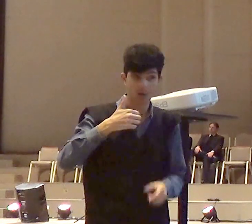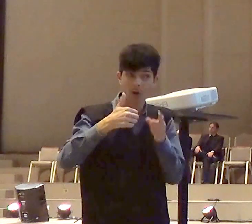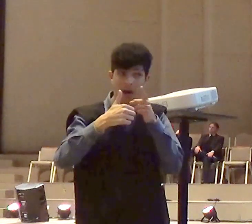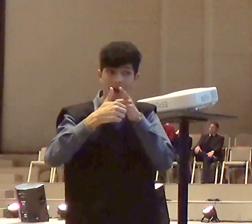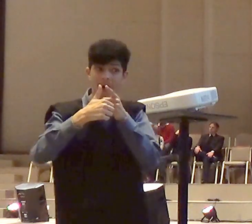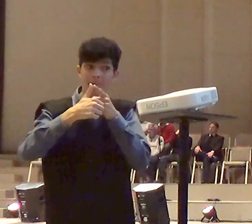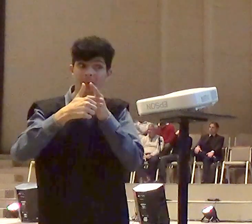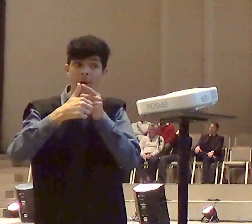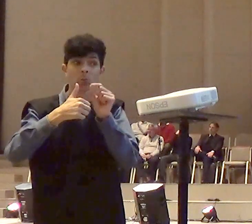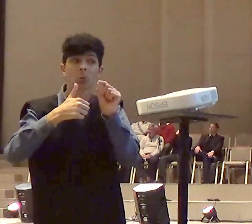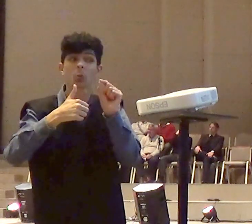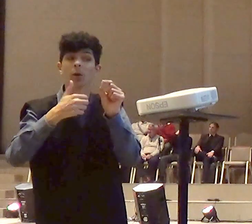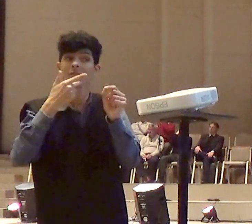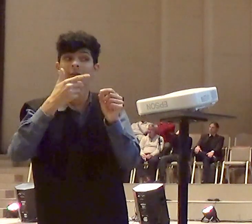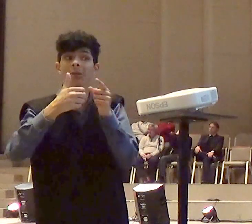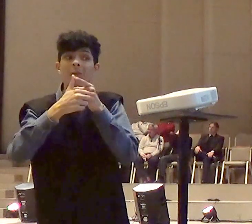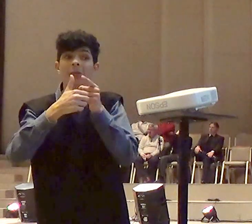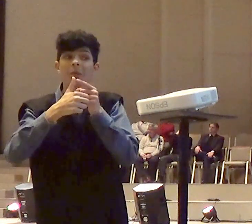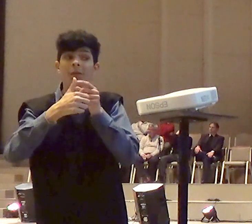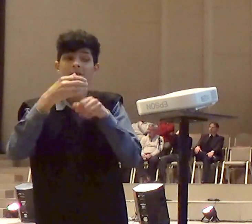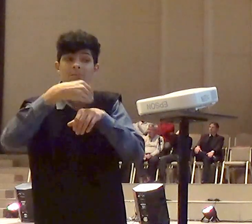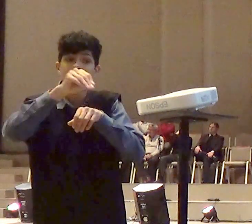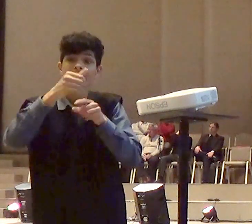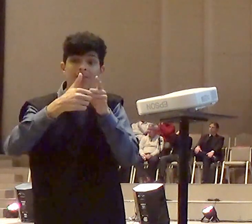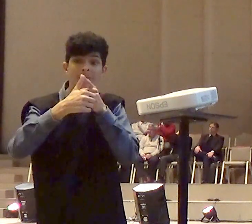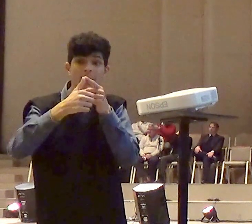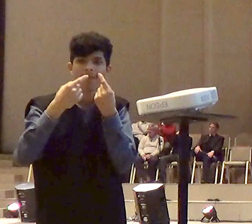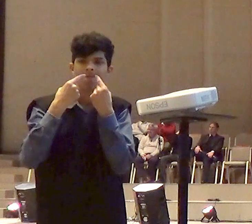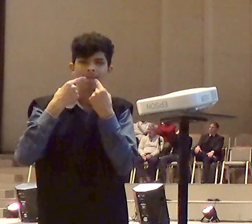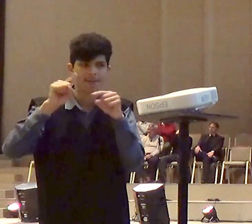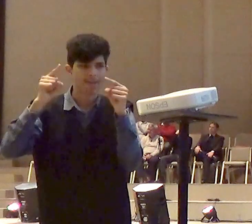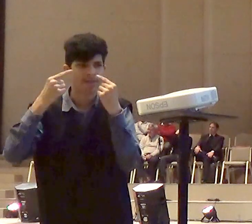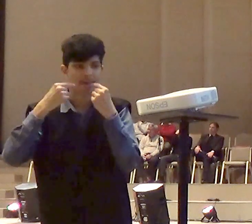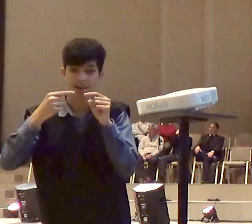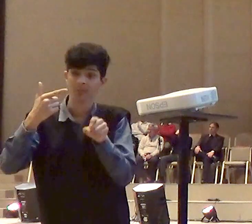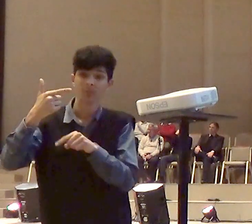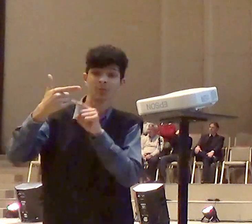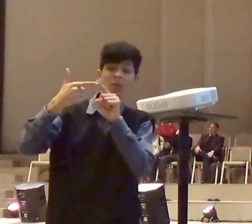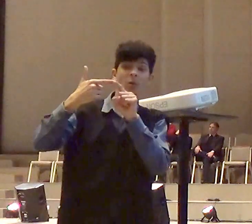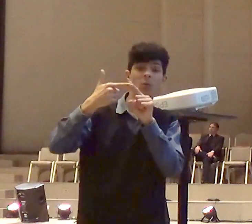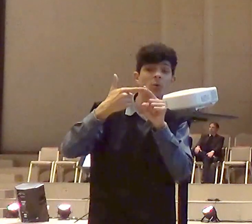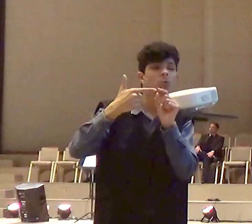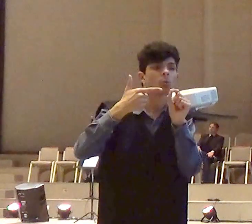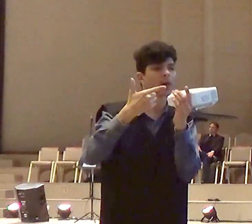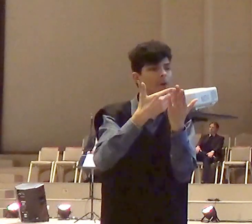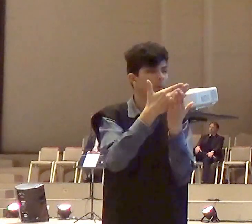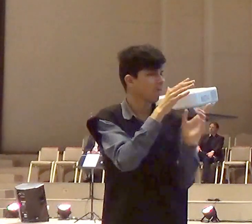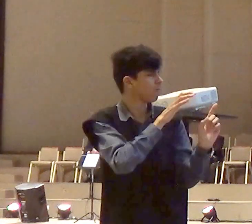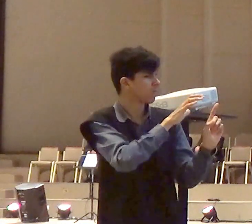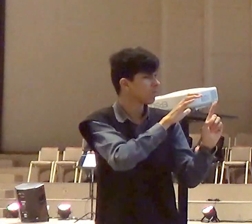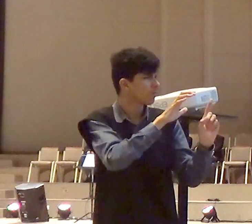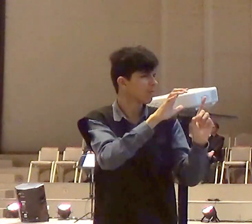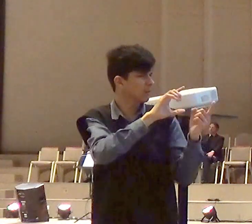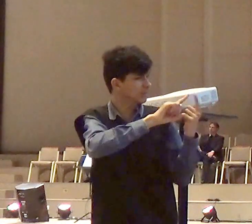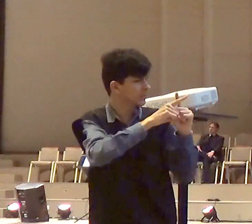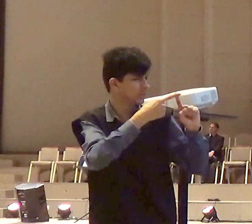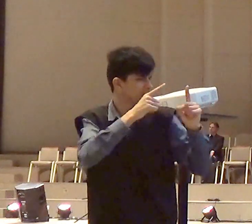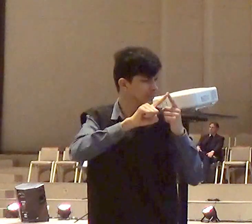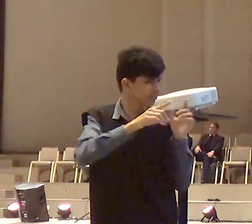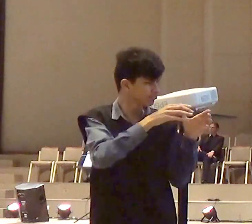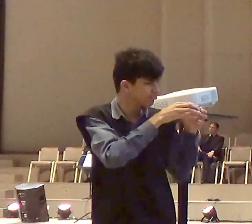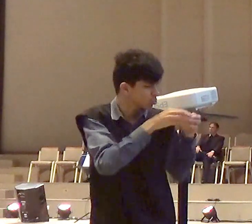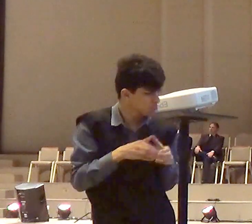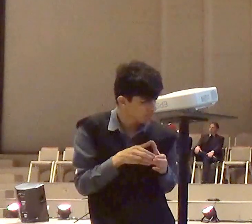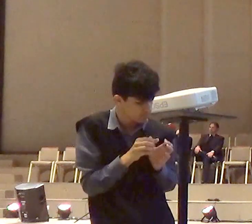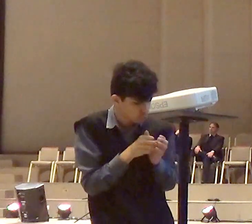amargura tá começa a cortar pessoas que serão a minha turma o meu grupo